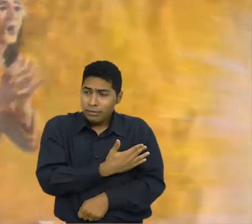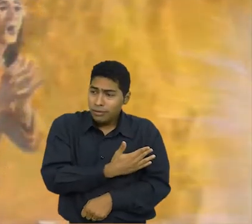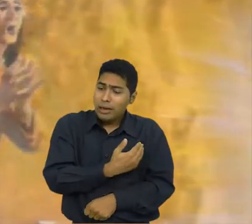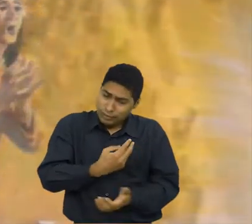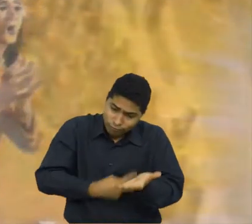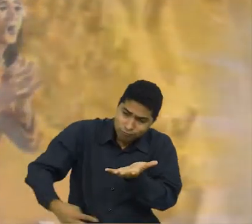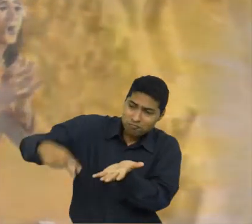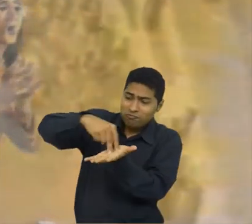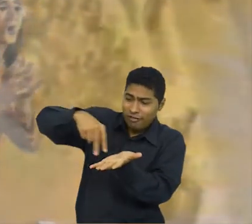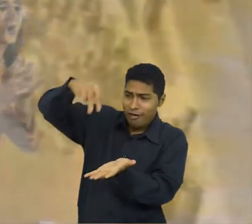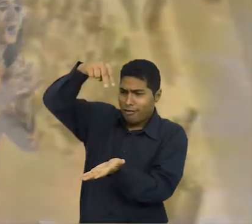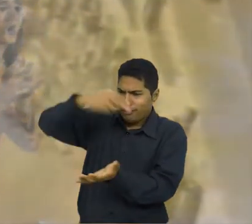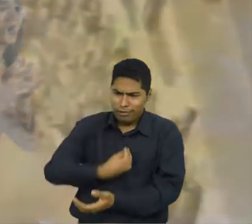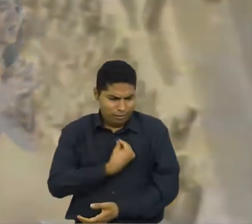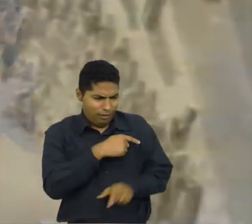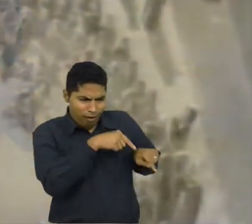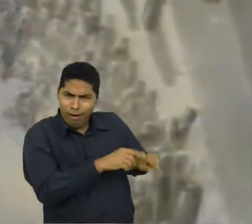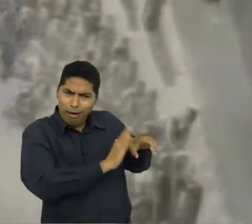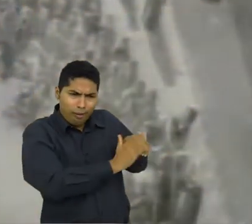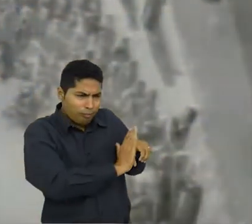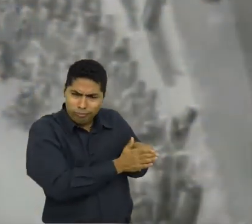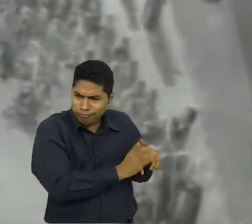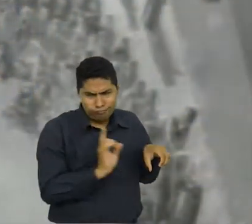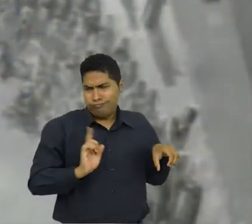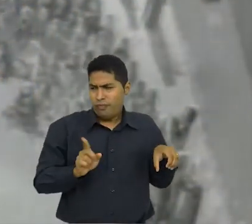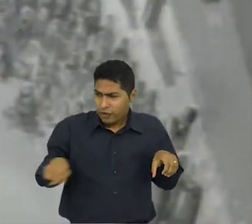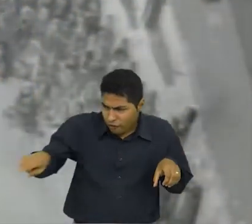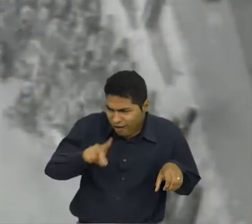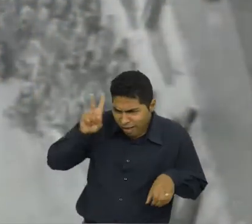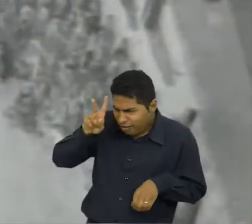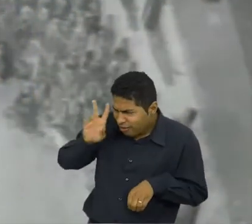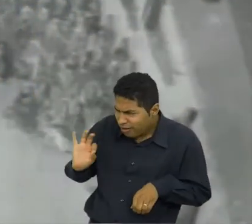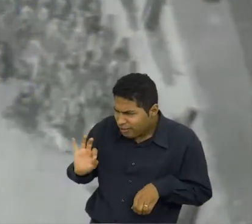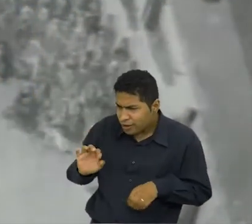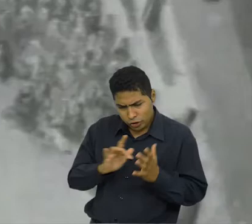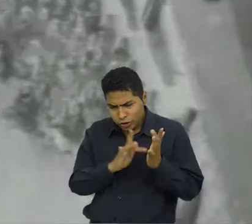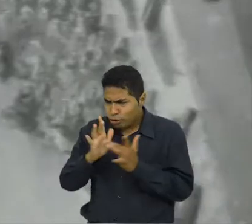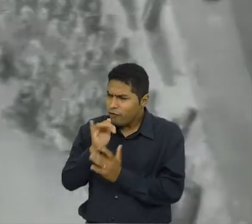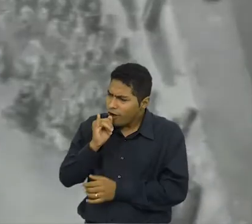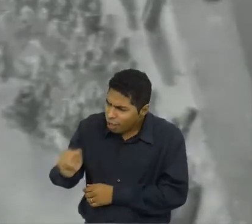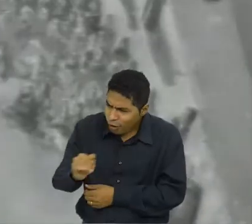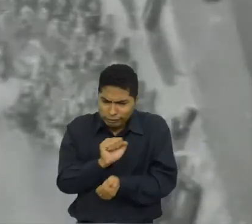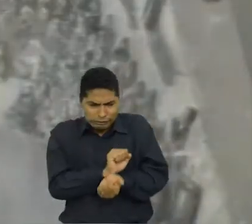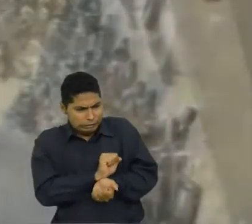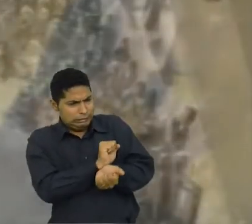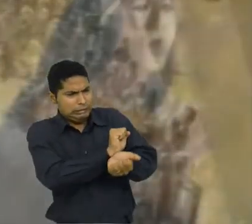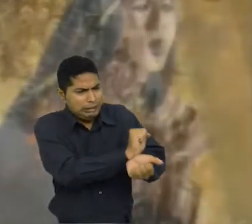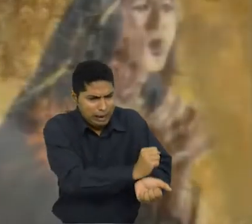ressuscitou, não está mais aqui. Vocês não se lembram que ele disse que seria entregue nas mãos dos homens pecadores,